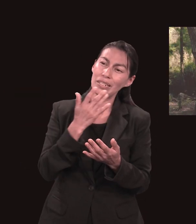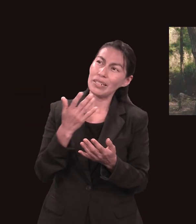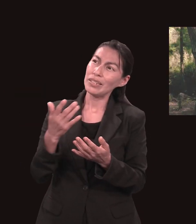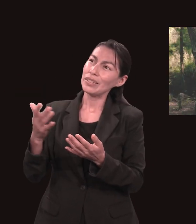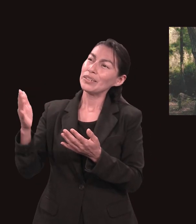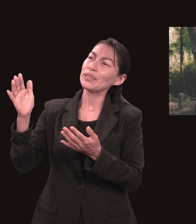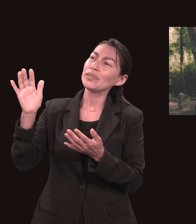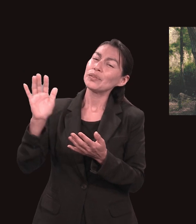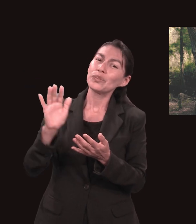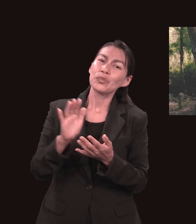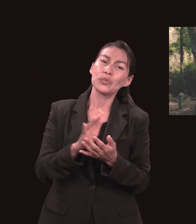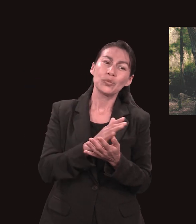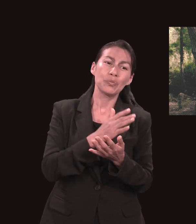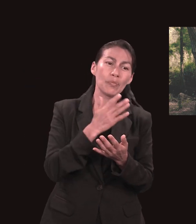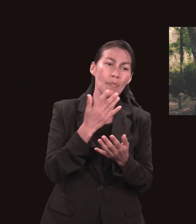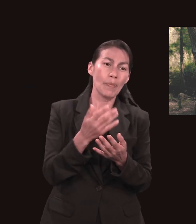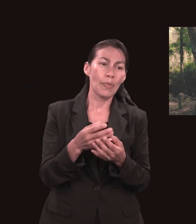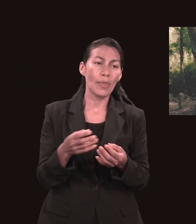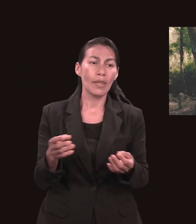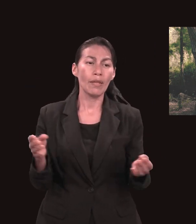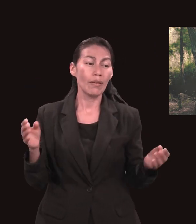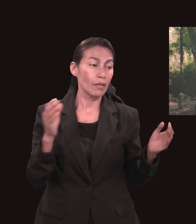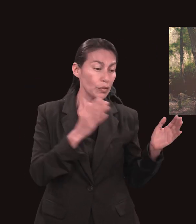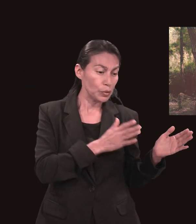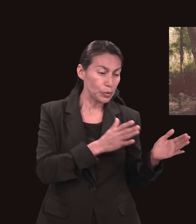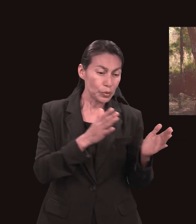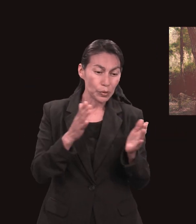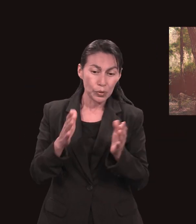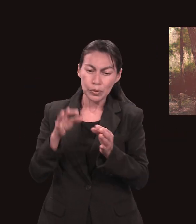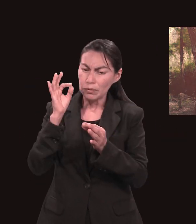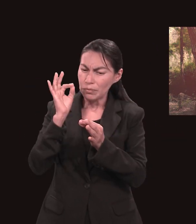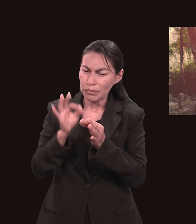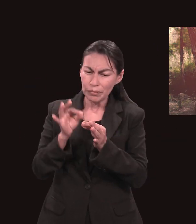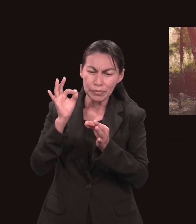Todo tiene su tiempo